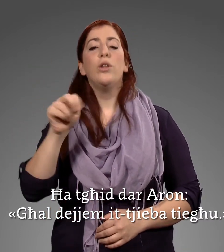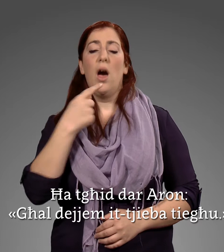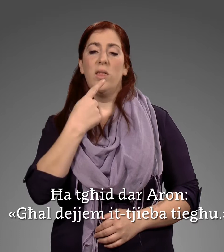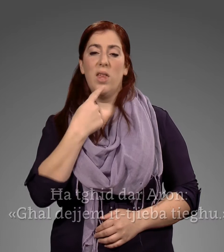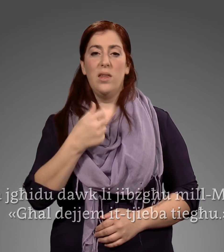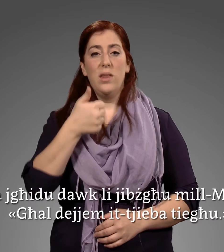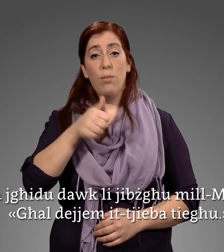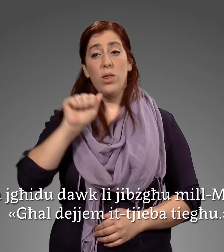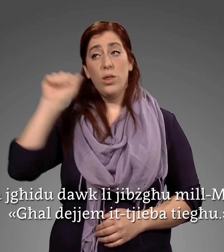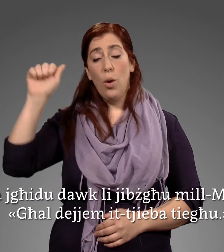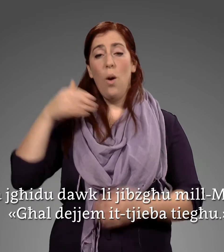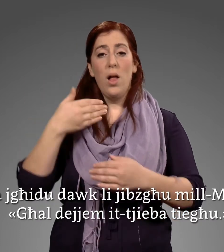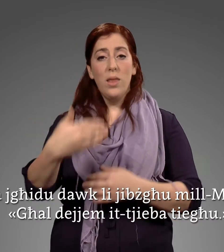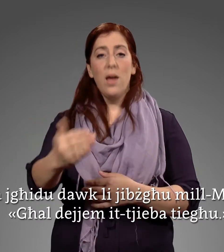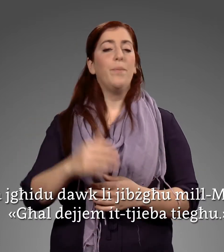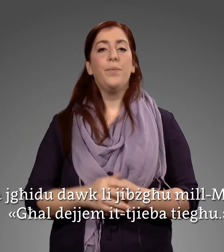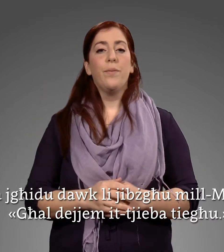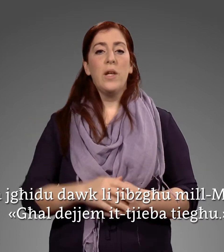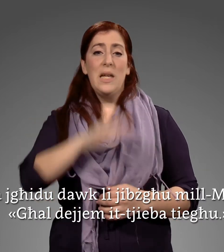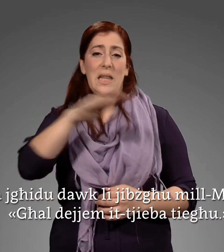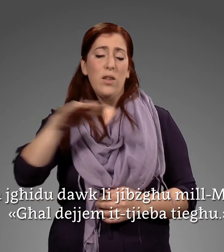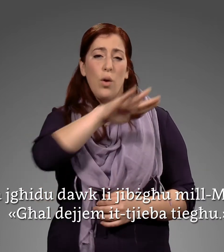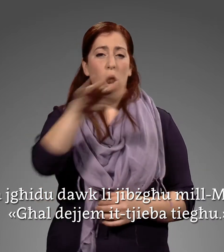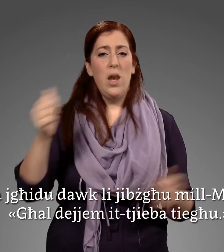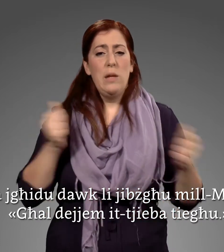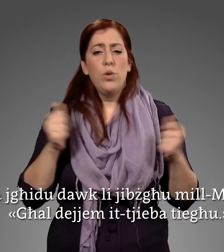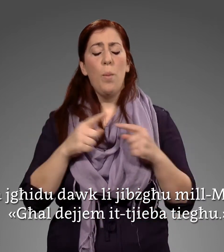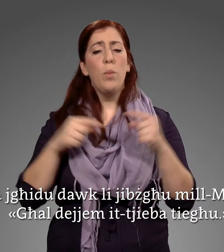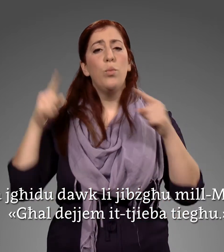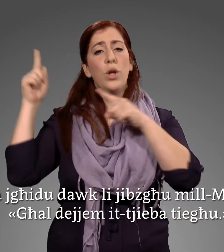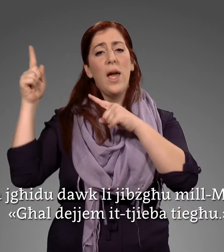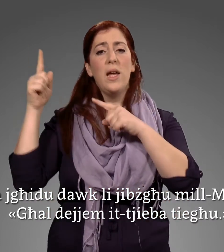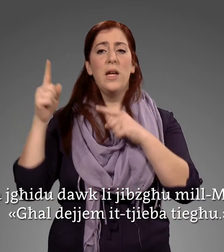tiegħu. Ħajjgħidu dawk li jibżgħu mill-mulej għal dejjem it-tieba tiegħu.